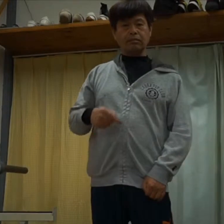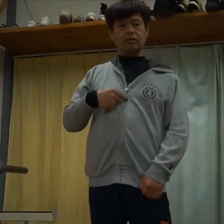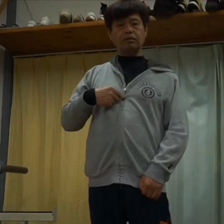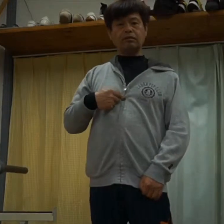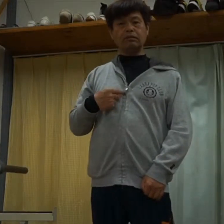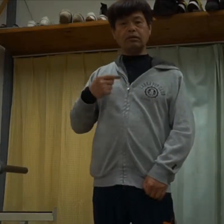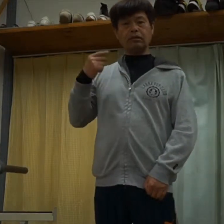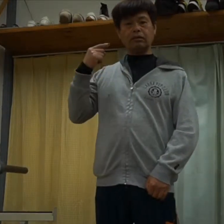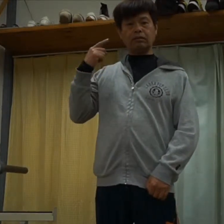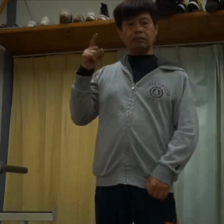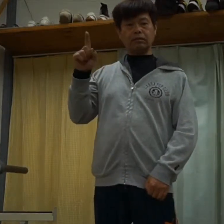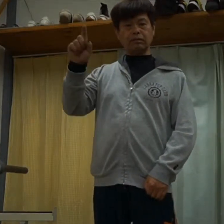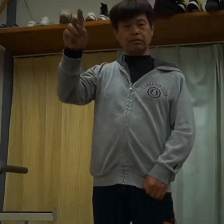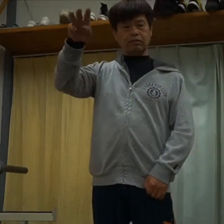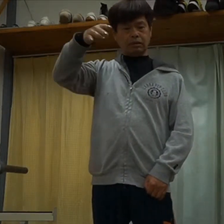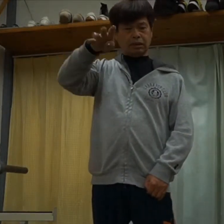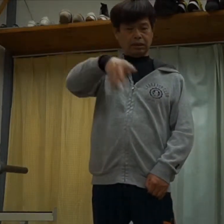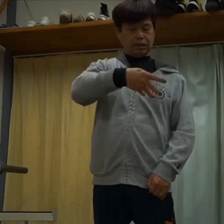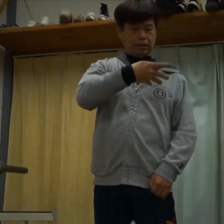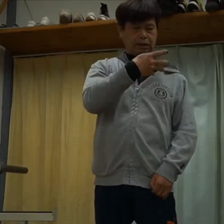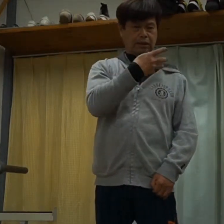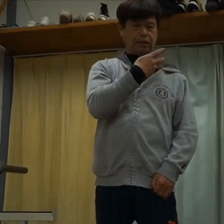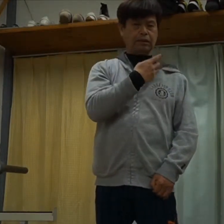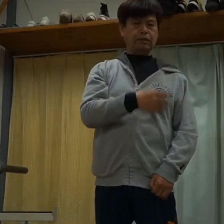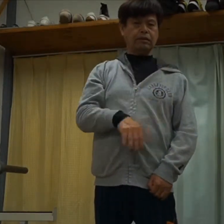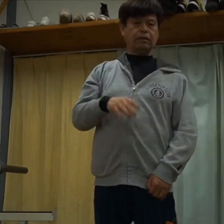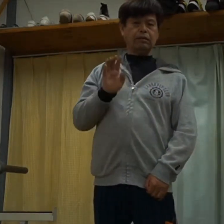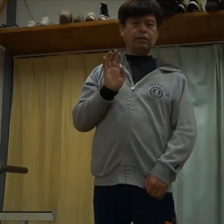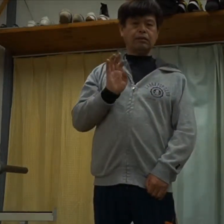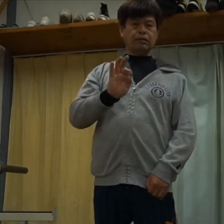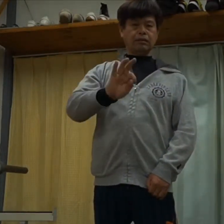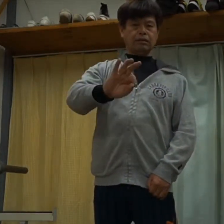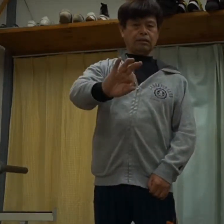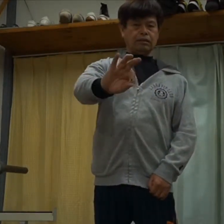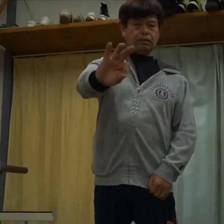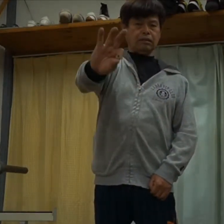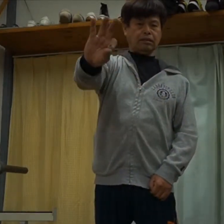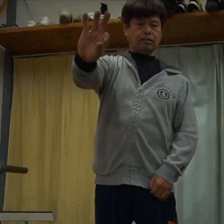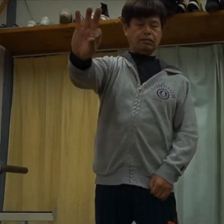gvのストーリーだから